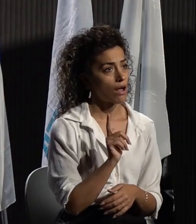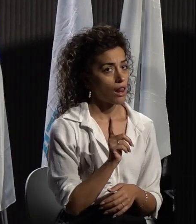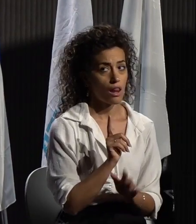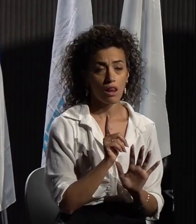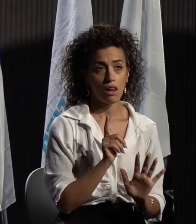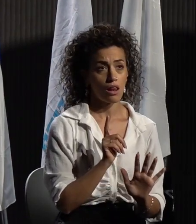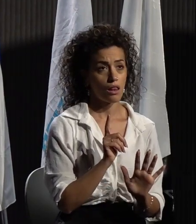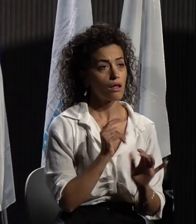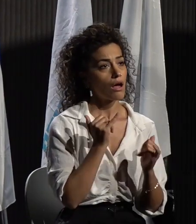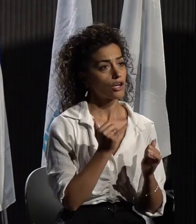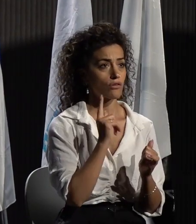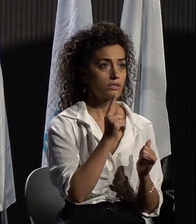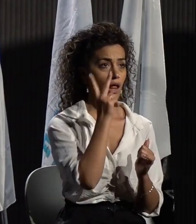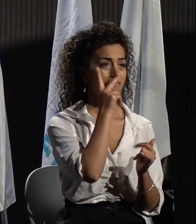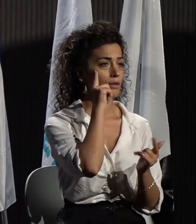אבל, פרופורציה.